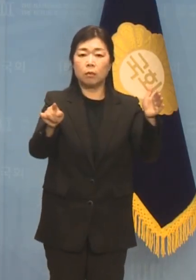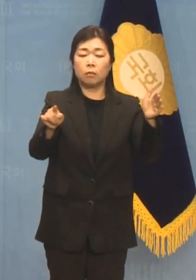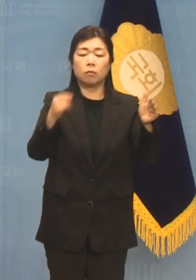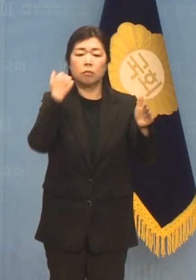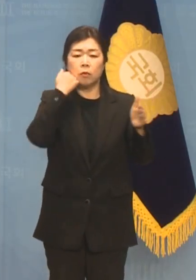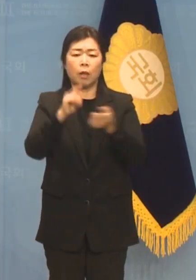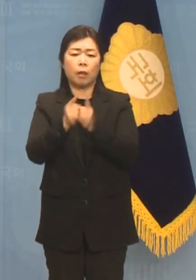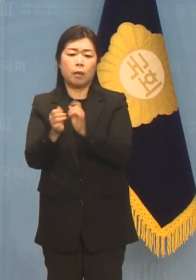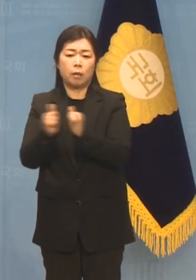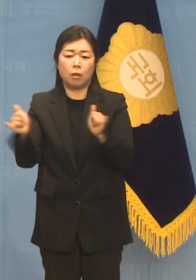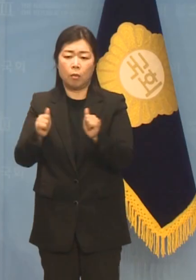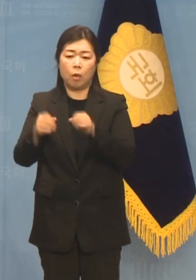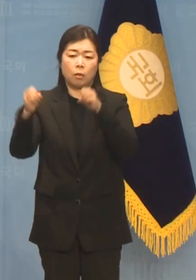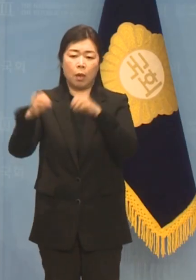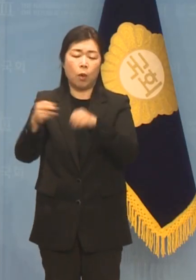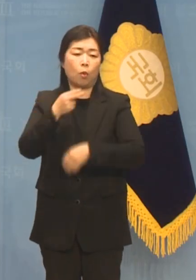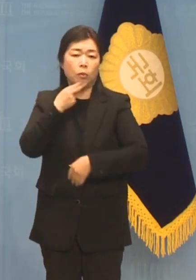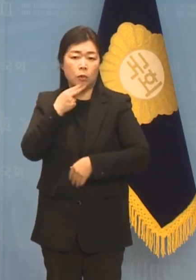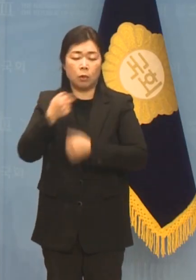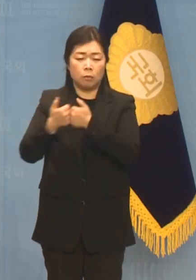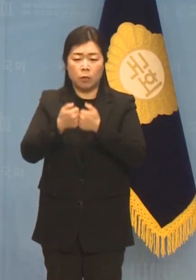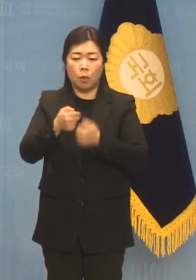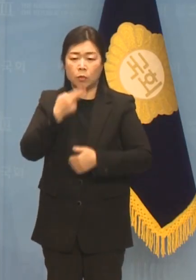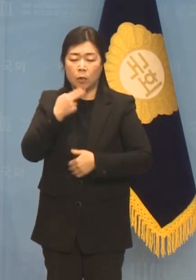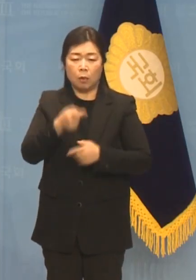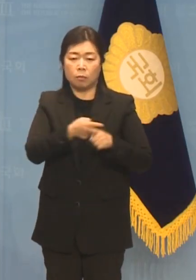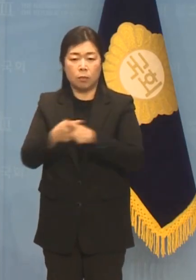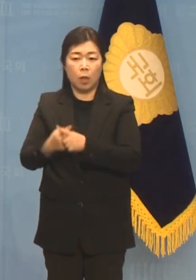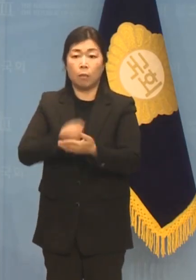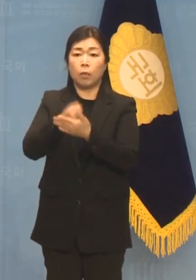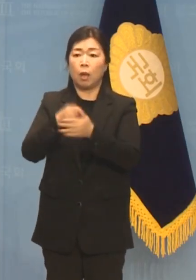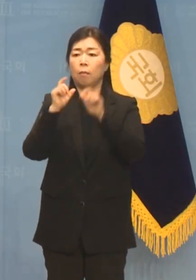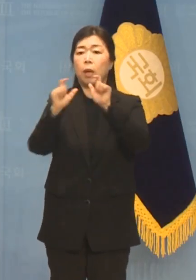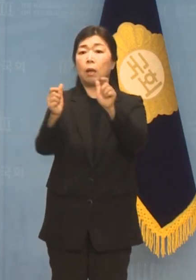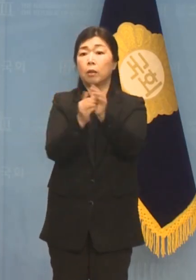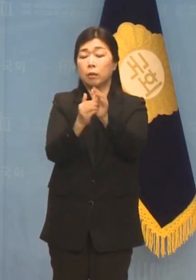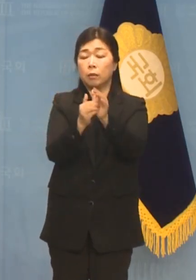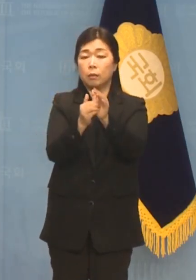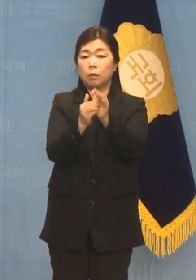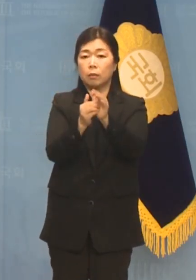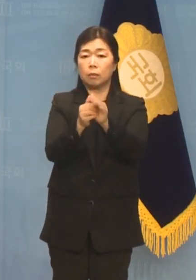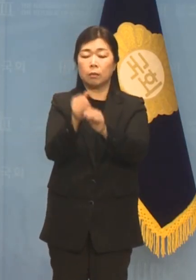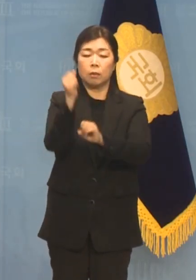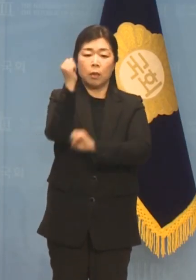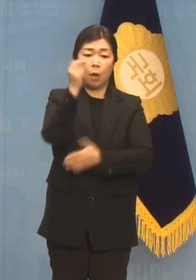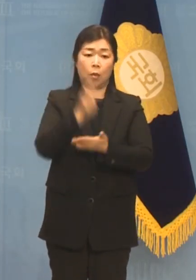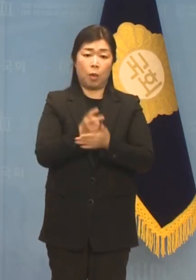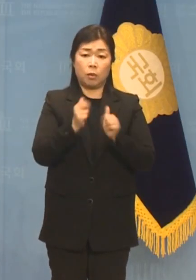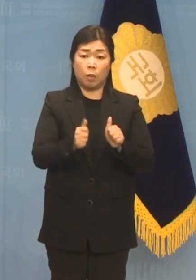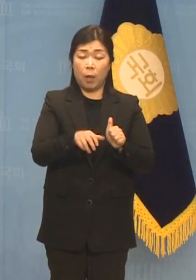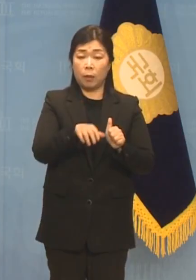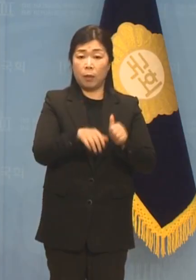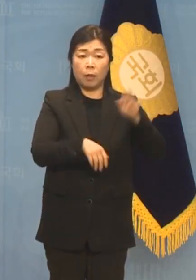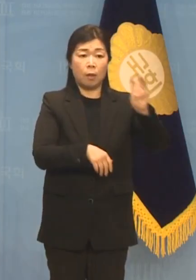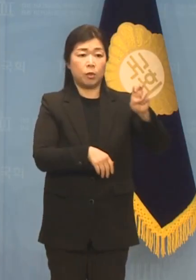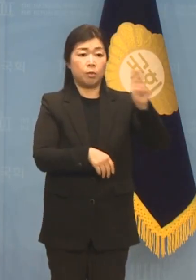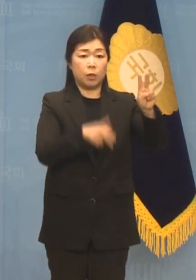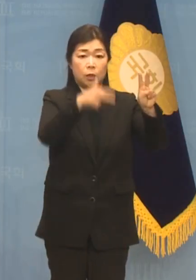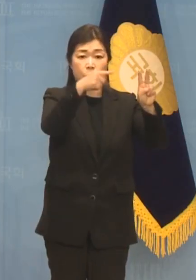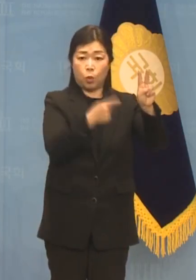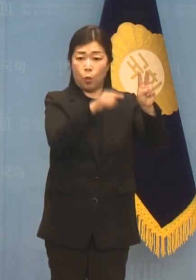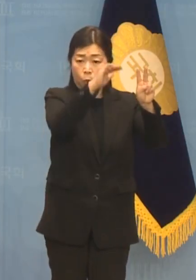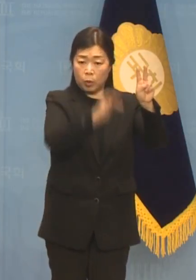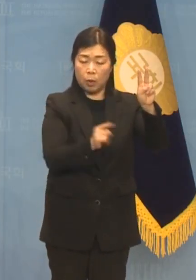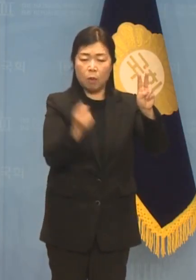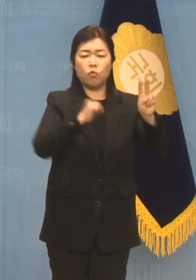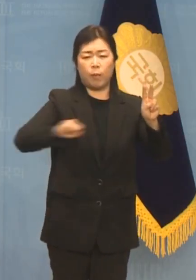대리인과 아무런 상의도 없이 일방적으로 지정했습니다. 헌법재판소 32조를 위반해서 소송